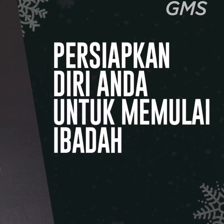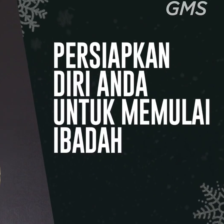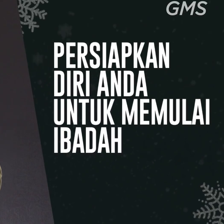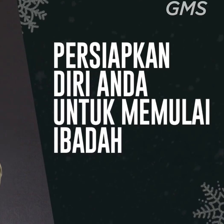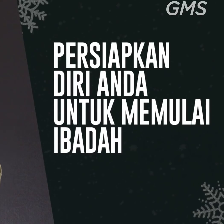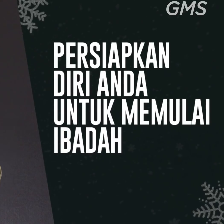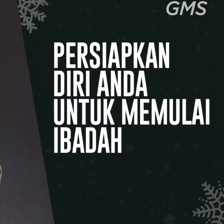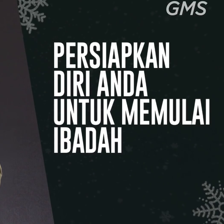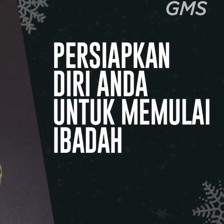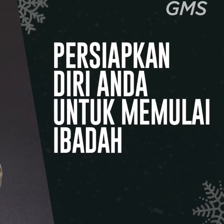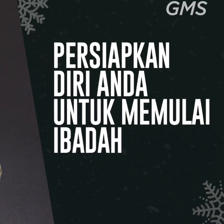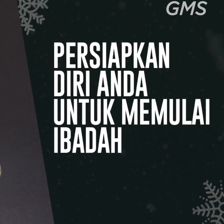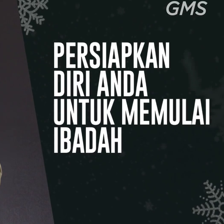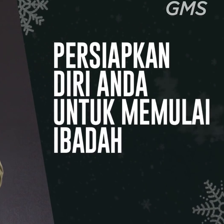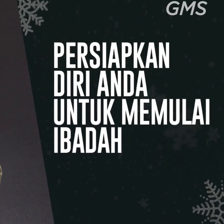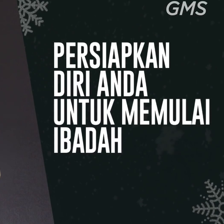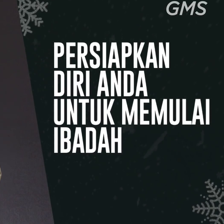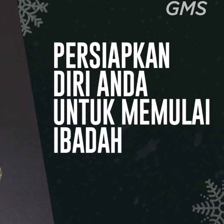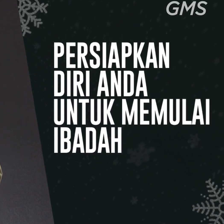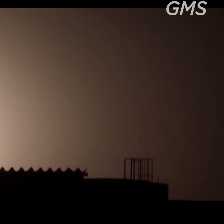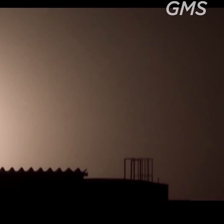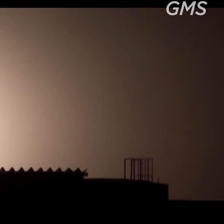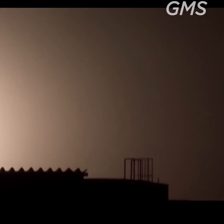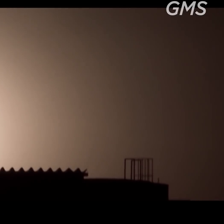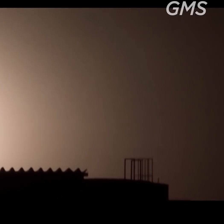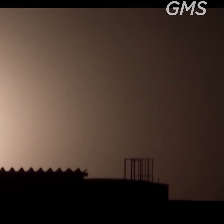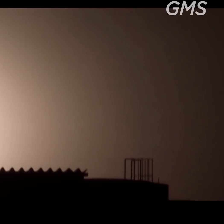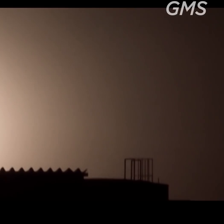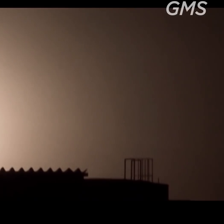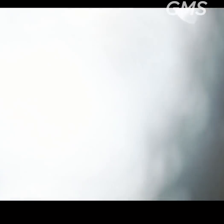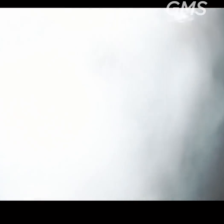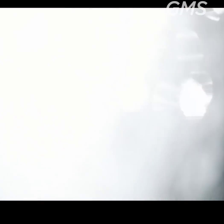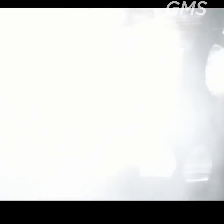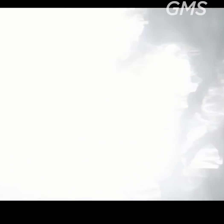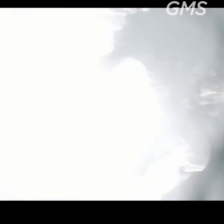beribadah. Amin. Tuhan Yesus memberkati.